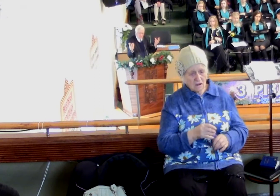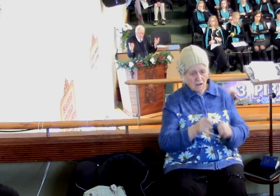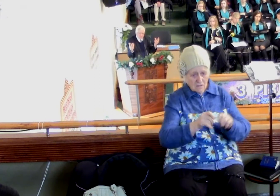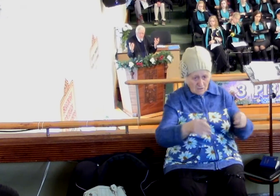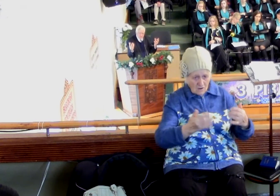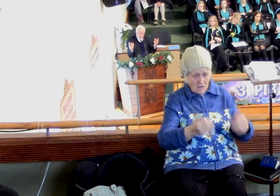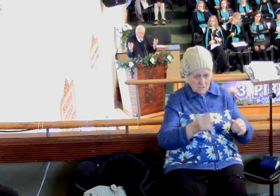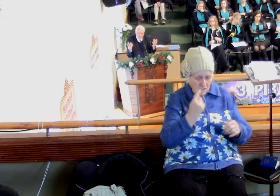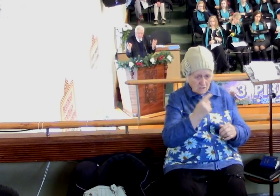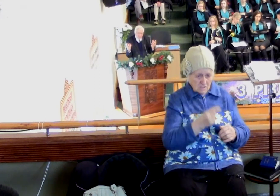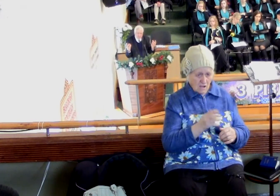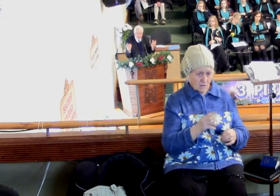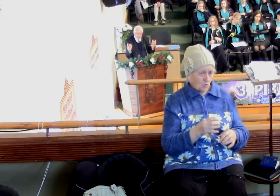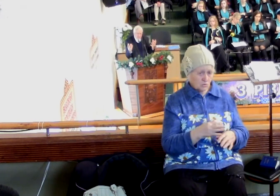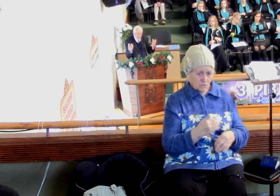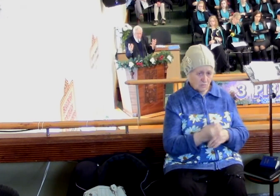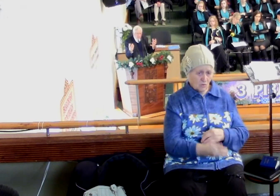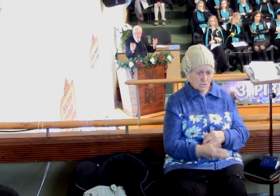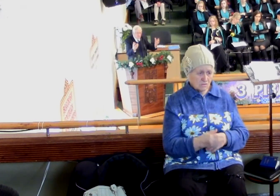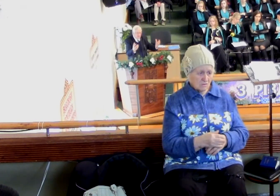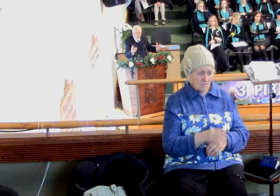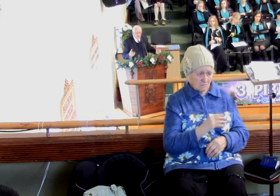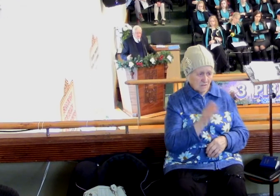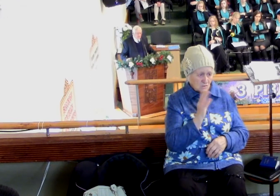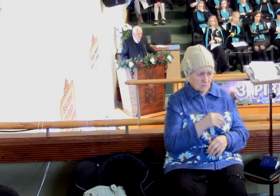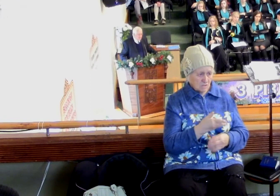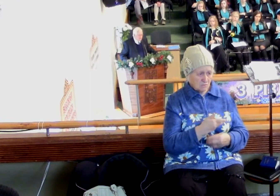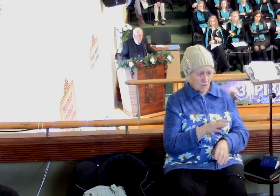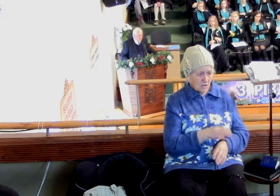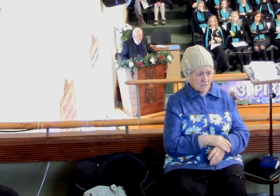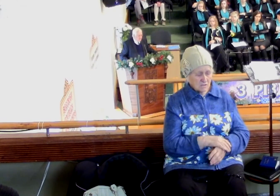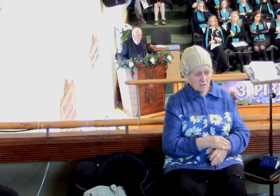поздно. Друзья, сегодня Господь предлагает